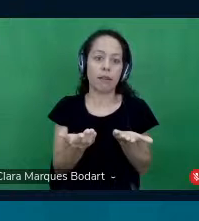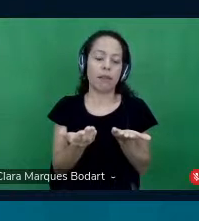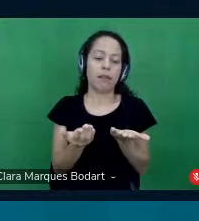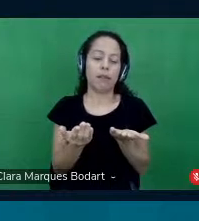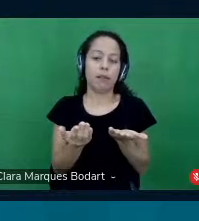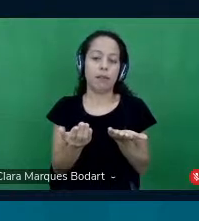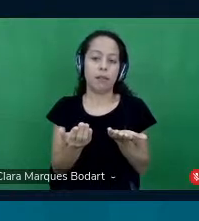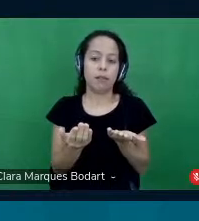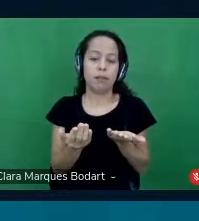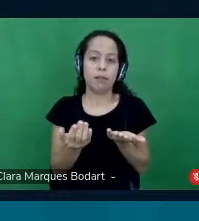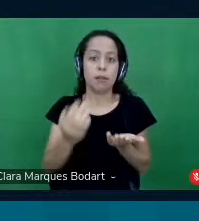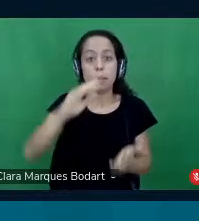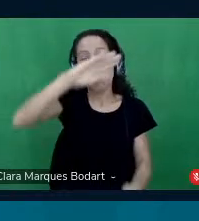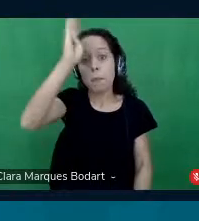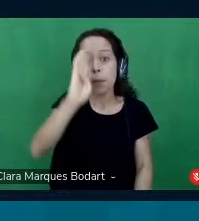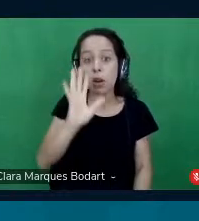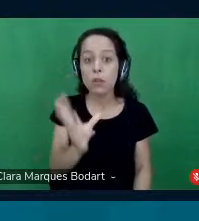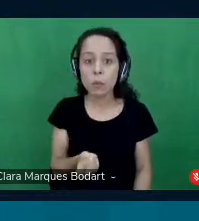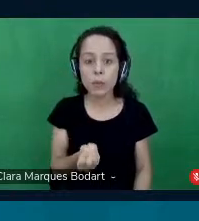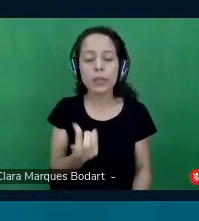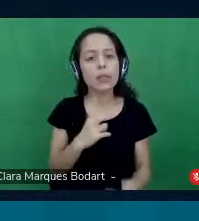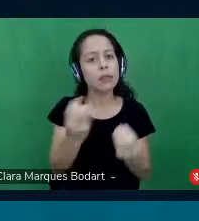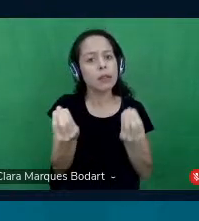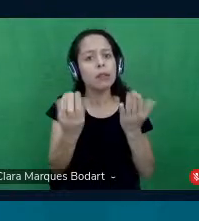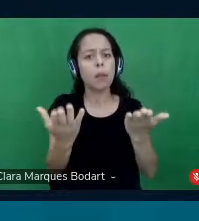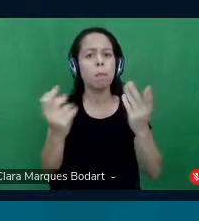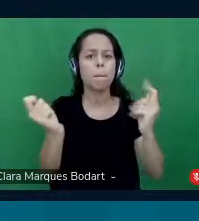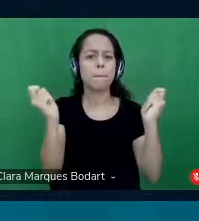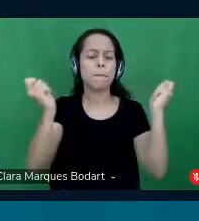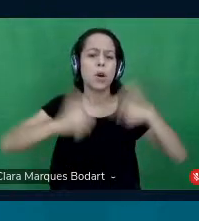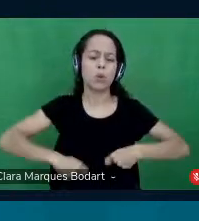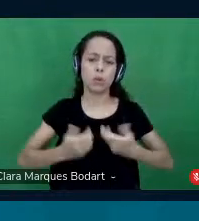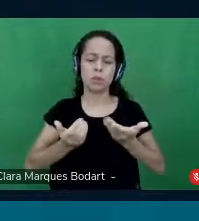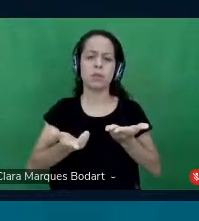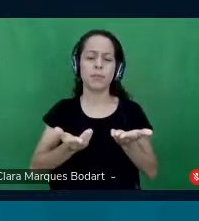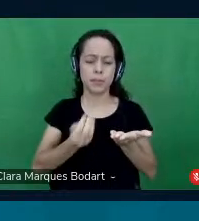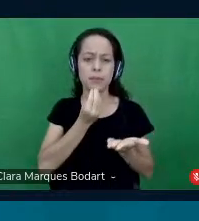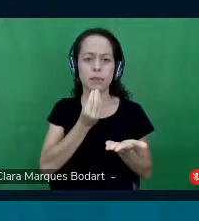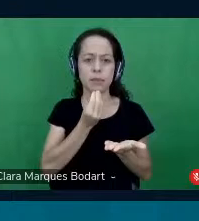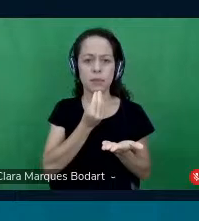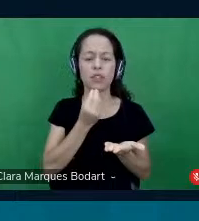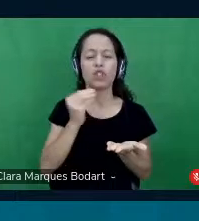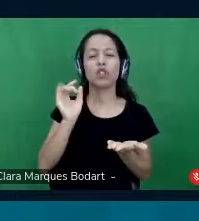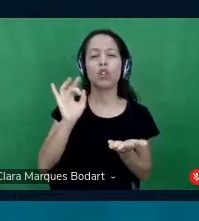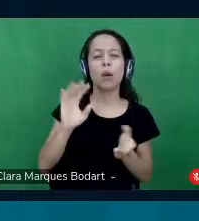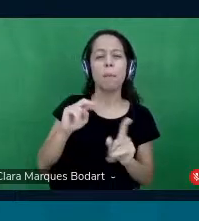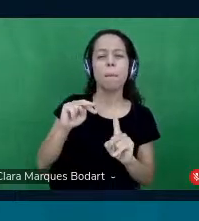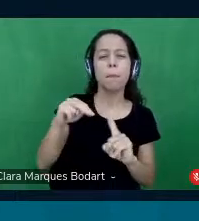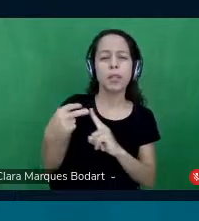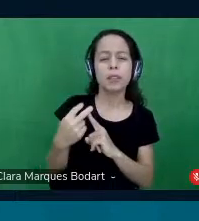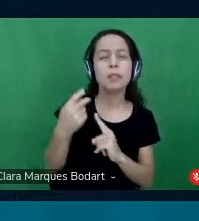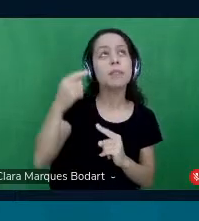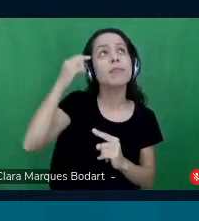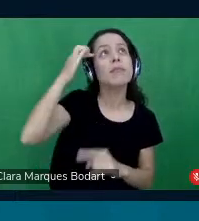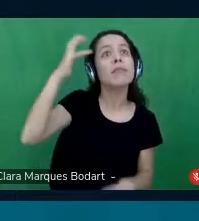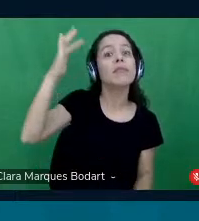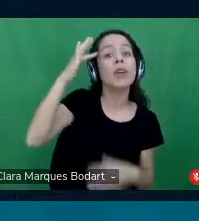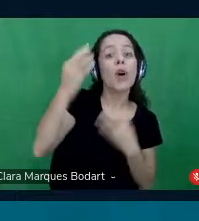tem possibilitado, como eu disse, não só mudar a perspectiva de